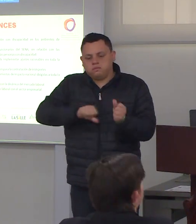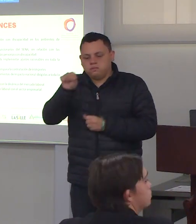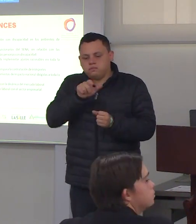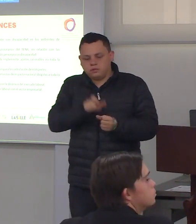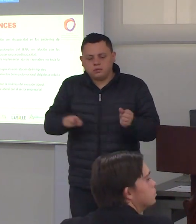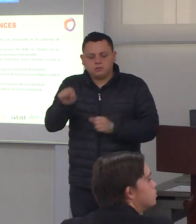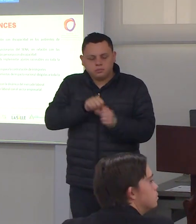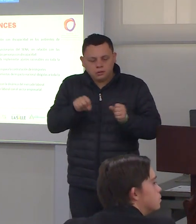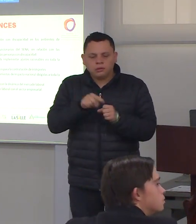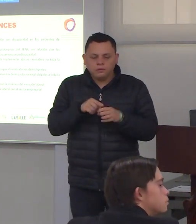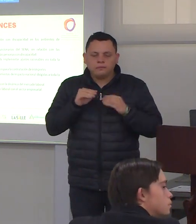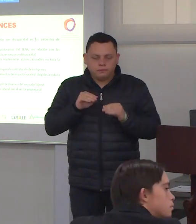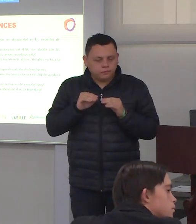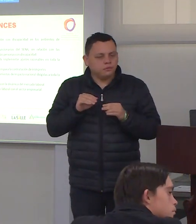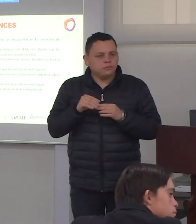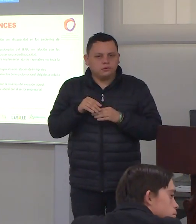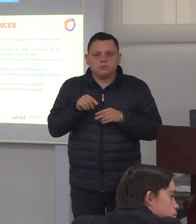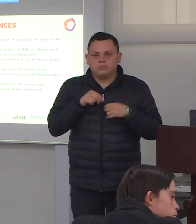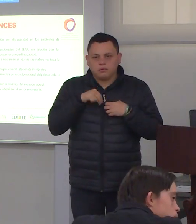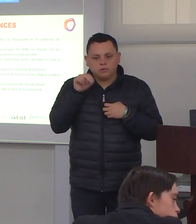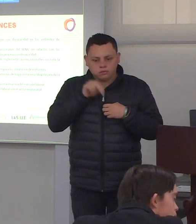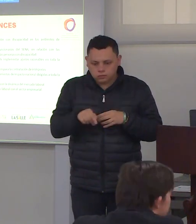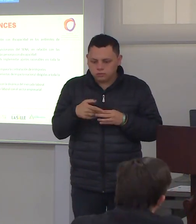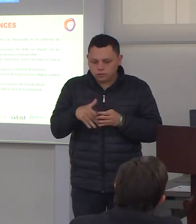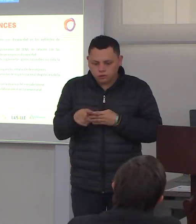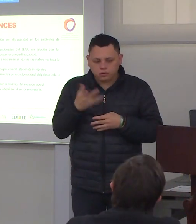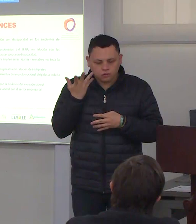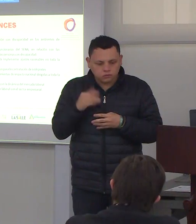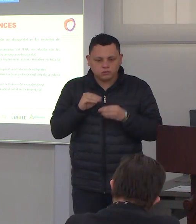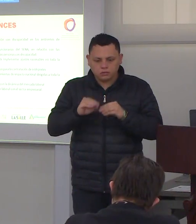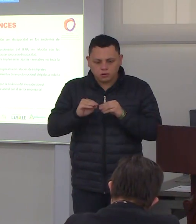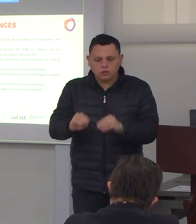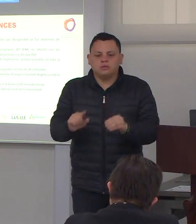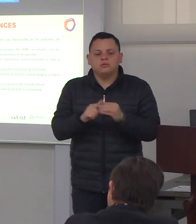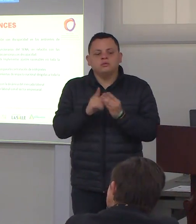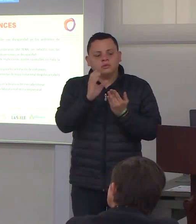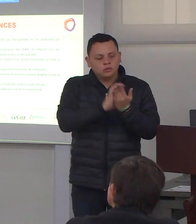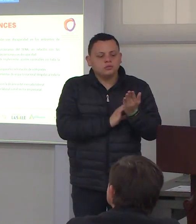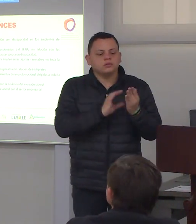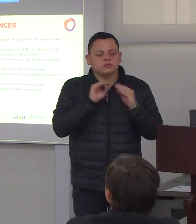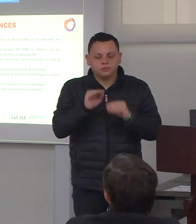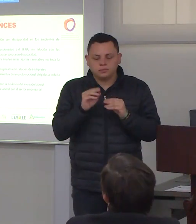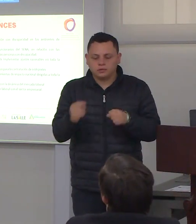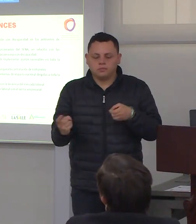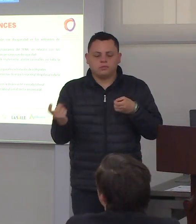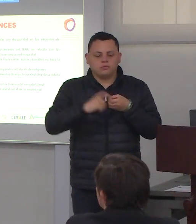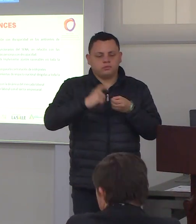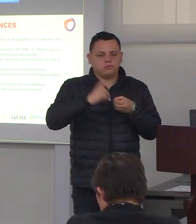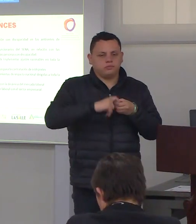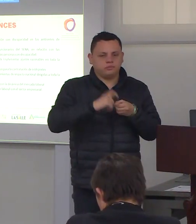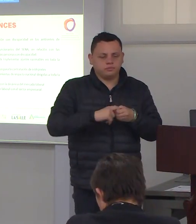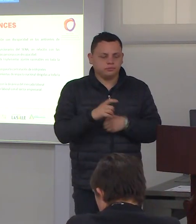es un ejercicio permanente y también nos ha generado el hacer cursos de formación para que ellos puedan acceder.